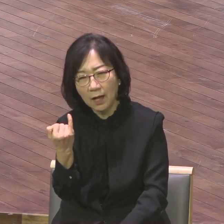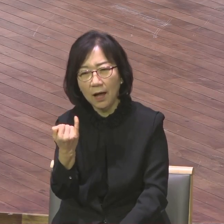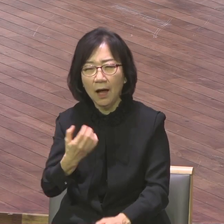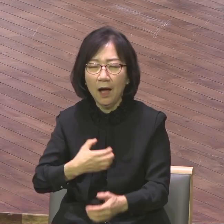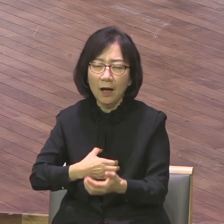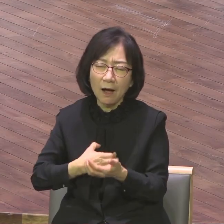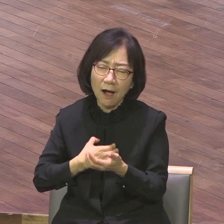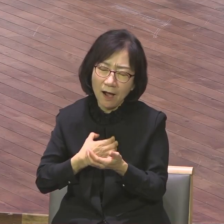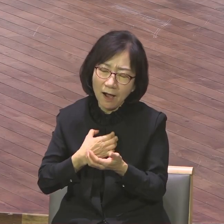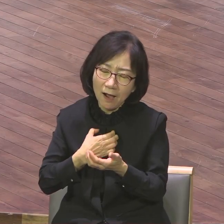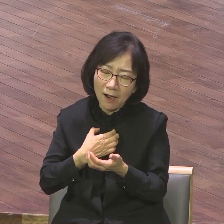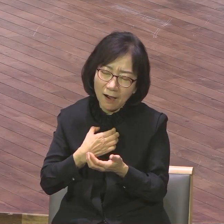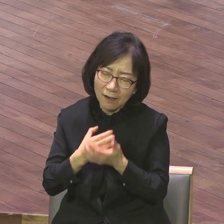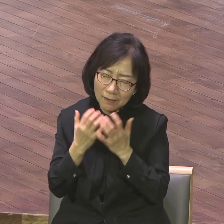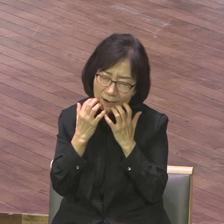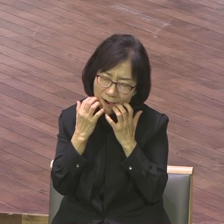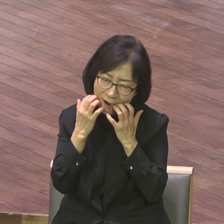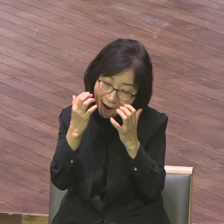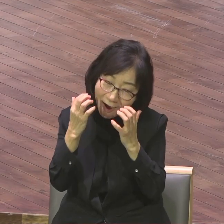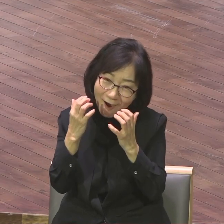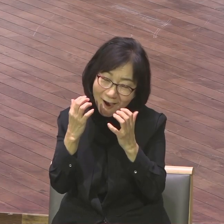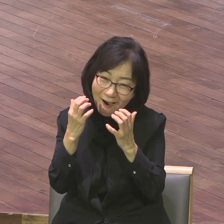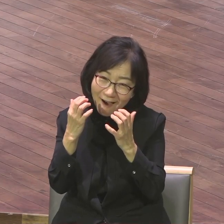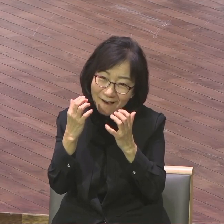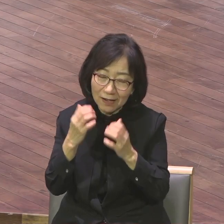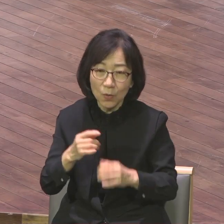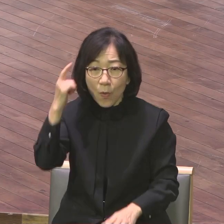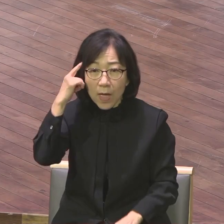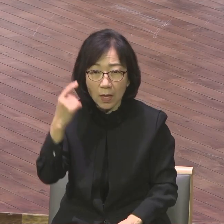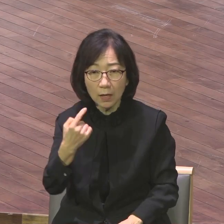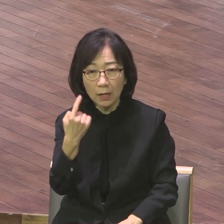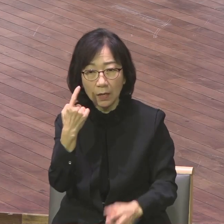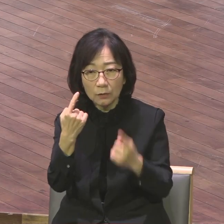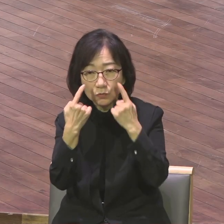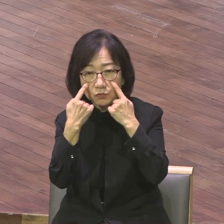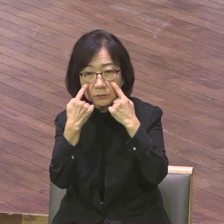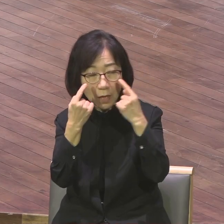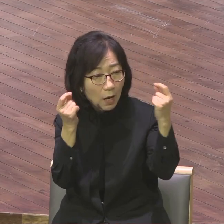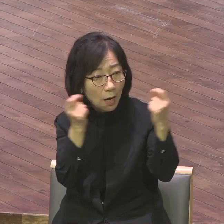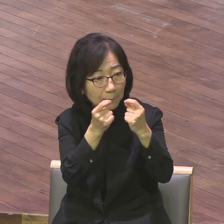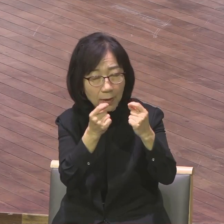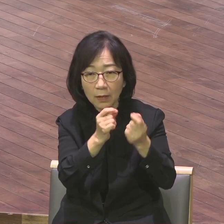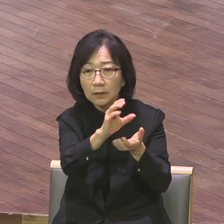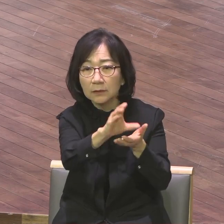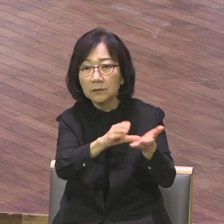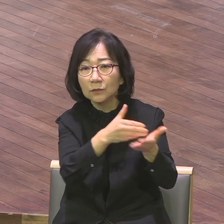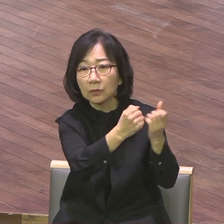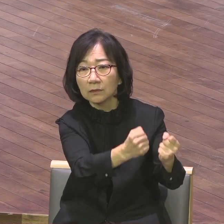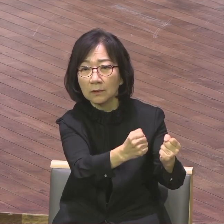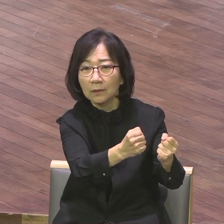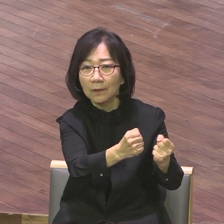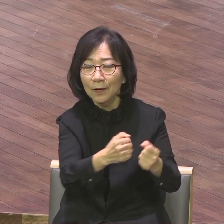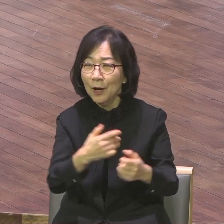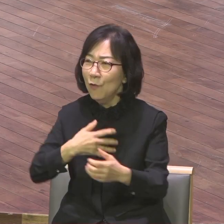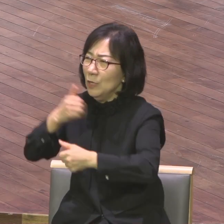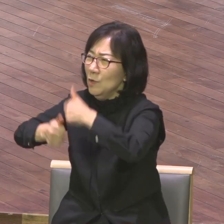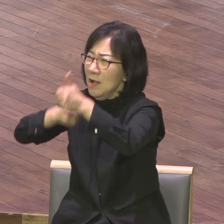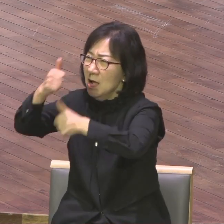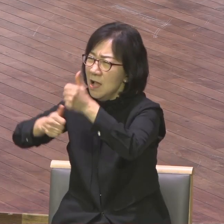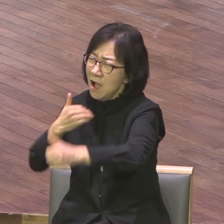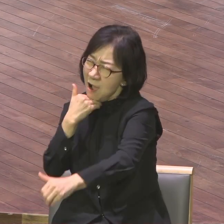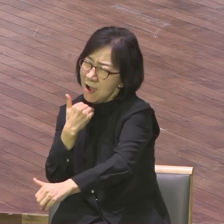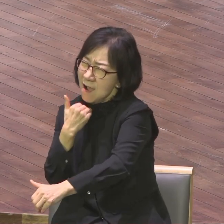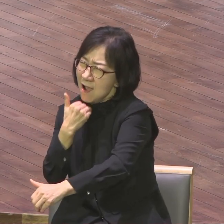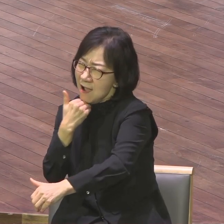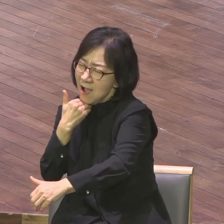한번 생각해 보세요. 그리스도가 자기 앞에 있어요. 그렇게 조상들이 기다려왔던 수천 년 동안 기다려왔던 그리스도가 지금